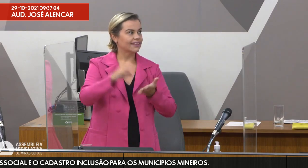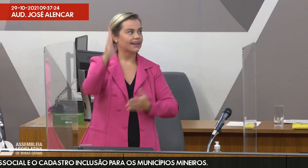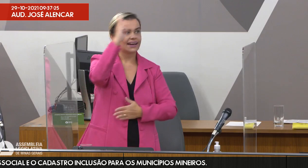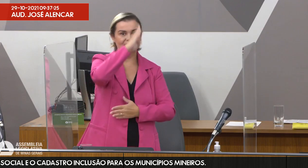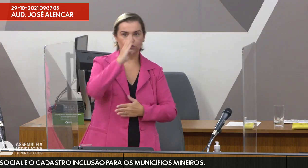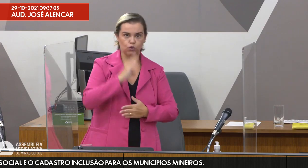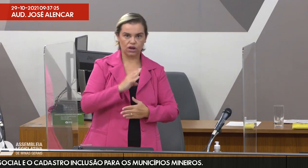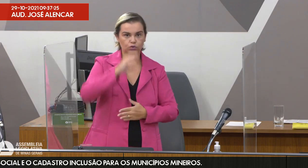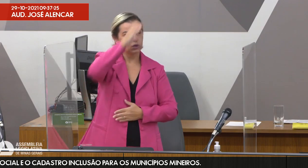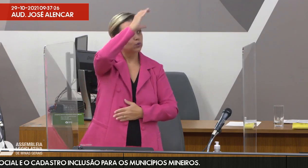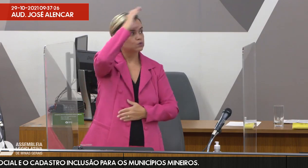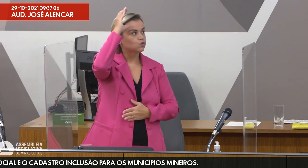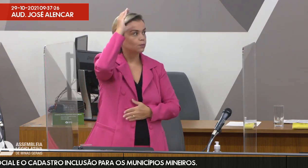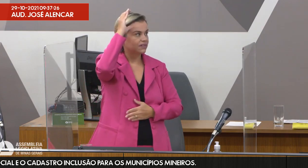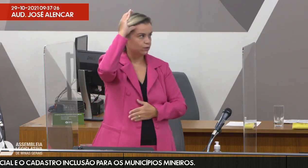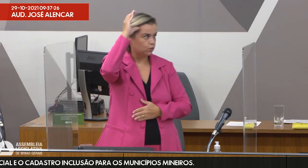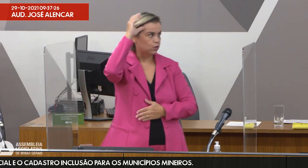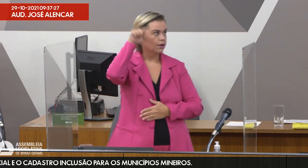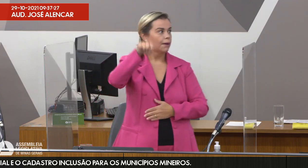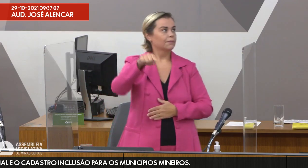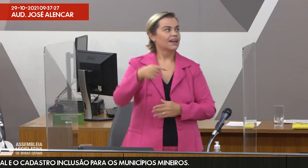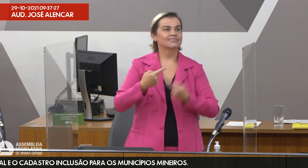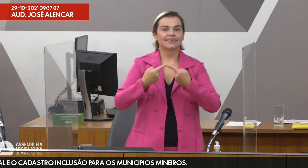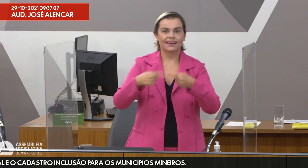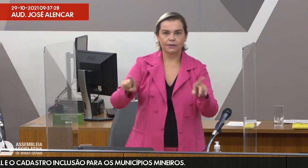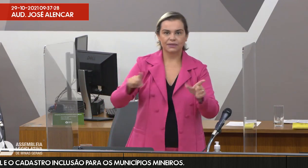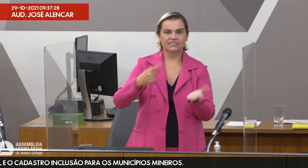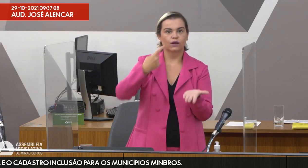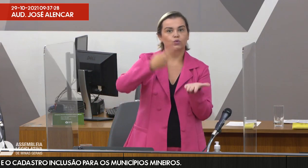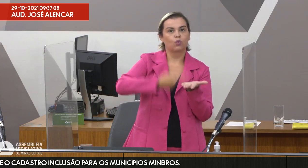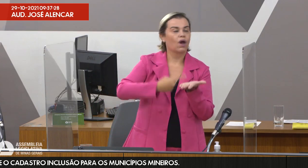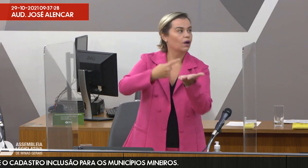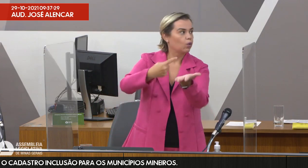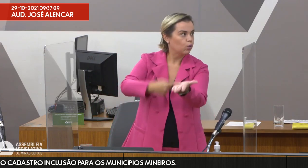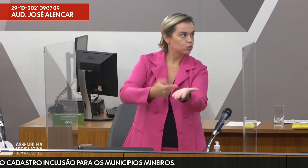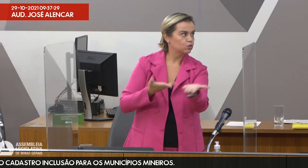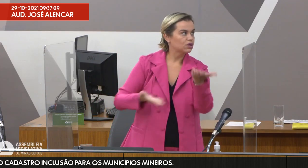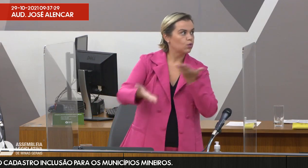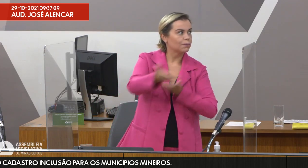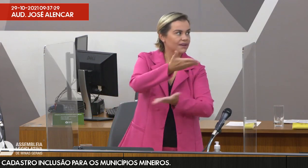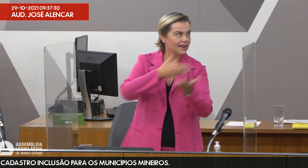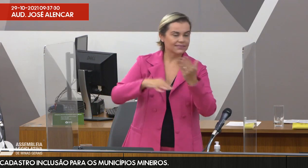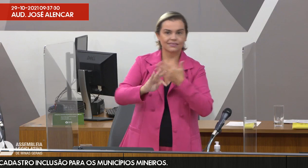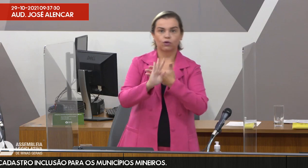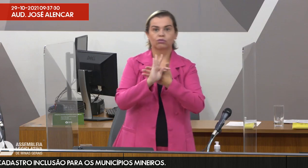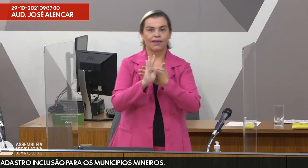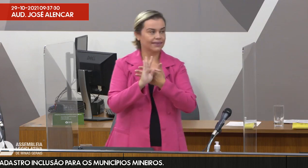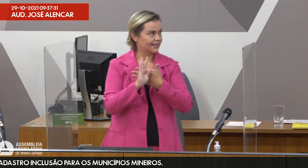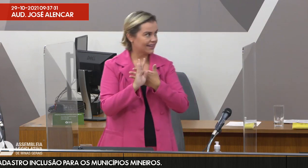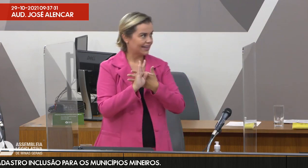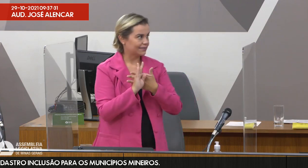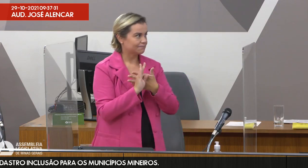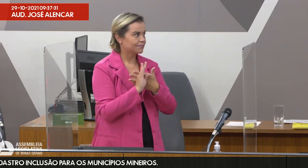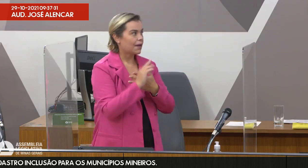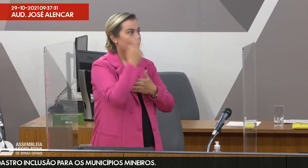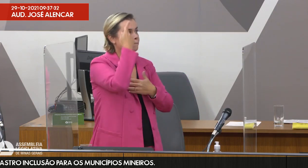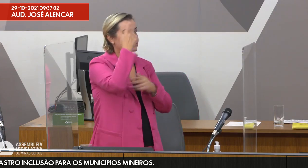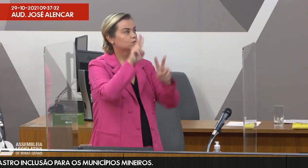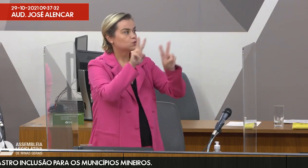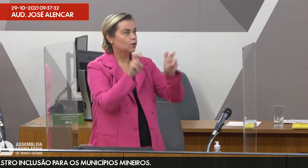2020. Em articulação com a Secretaria Nacional do Consumidor, a Senacom, celebramos o Acordo de Cooperação Técnica